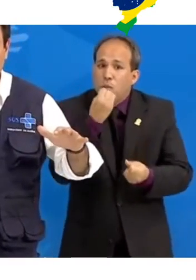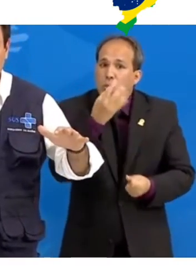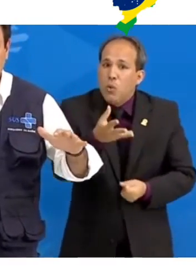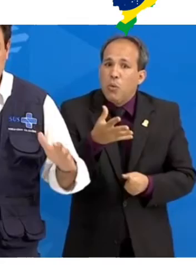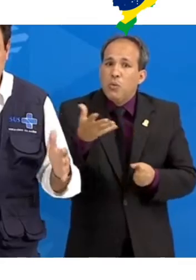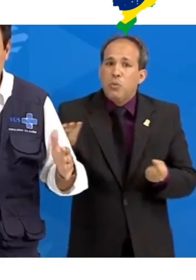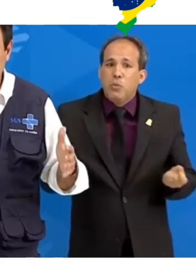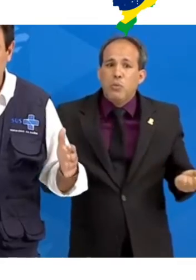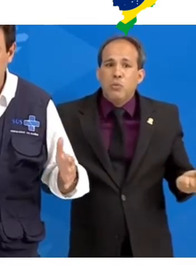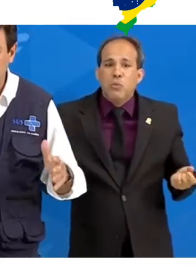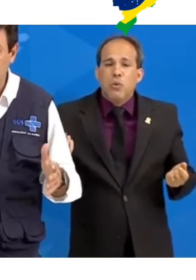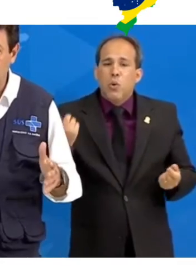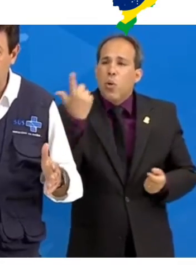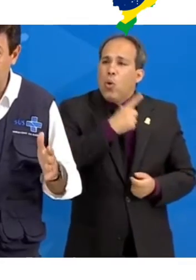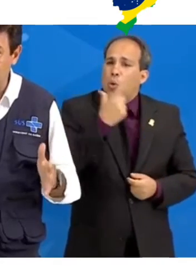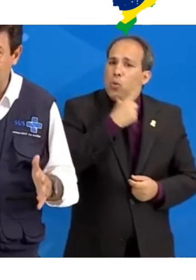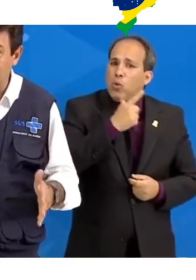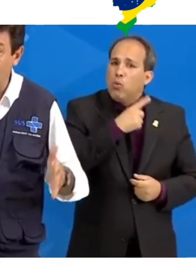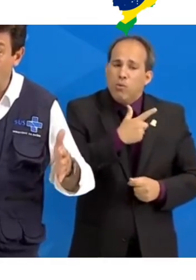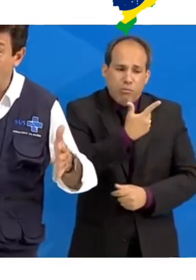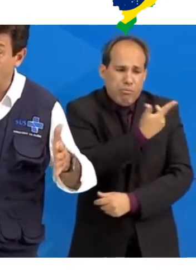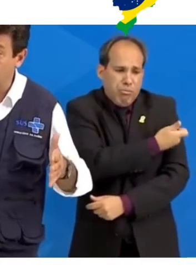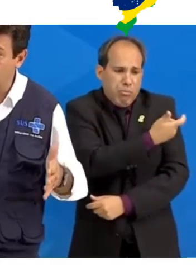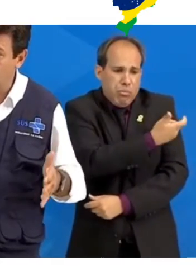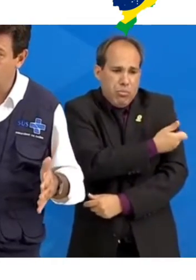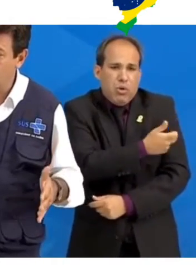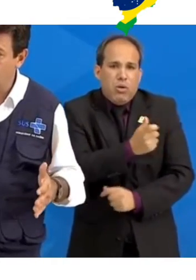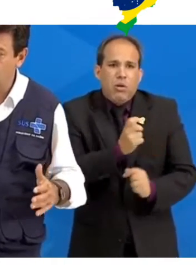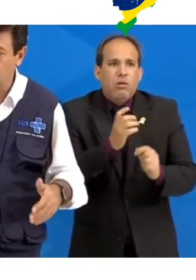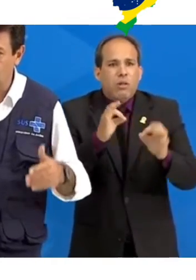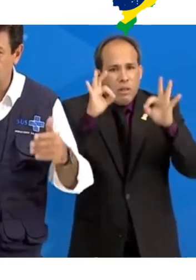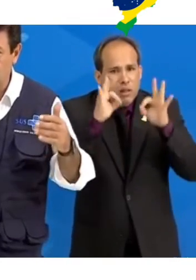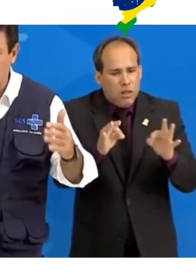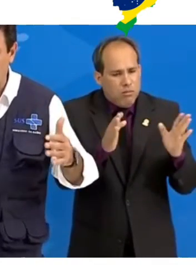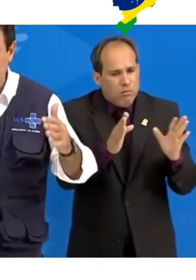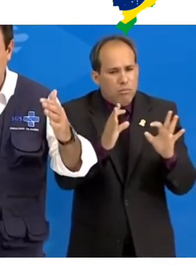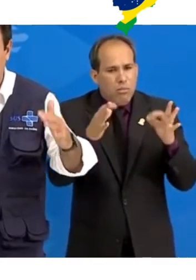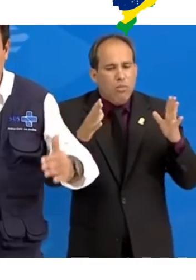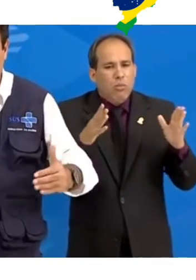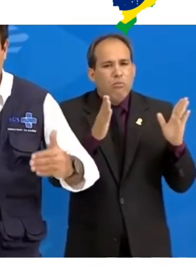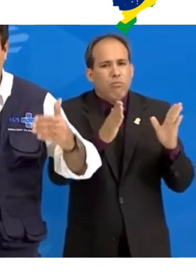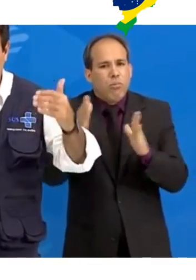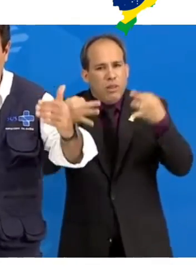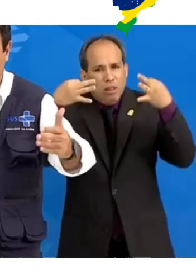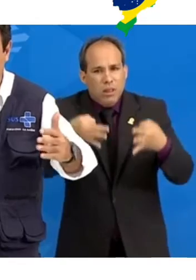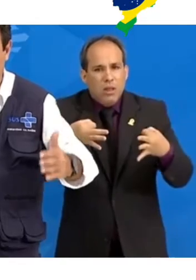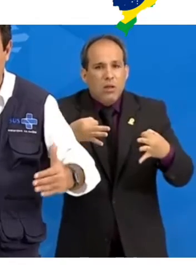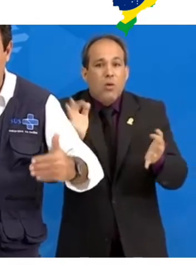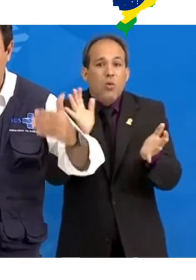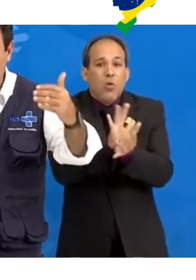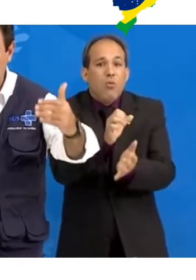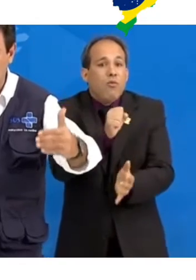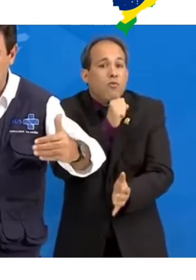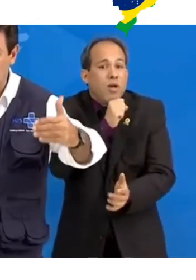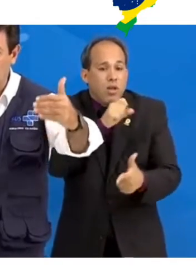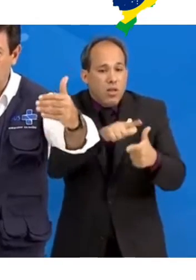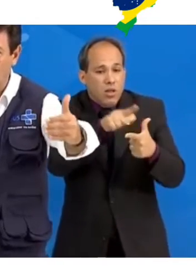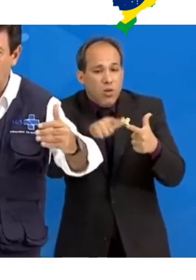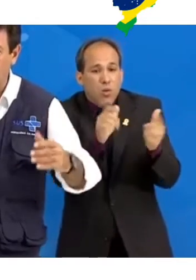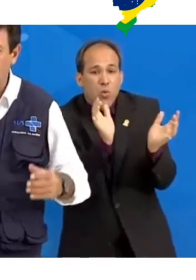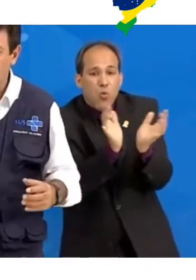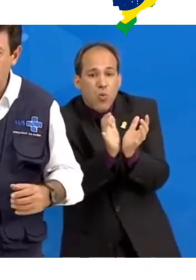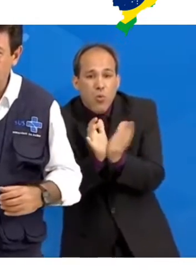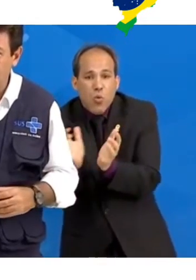boa. Estamos conseguindo vacinar com ordem os nossos idosos, depois vamos para a segunda categoria,